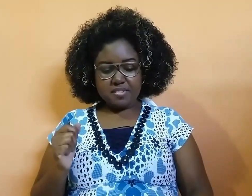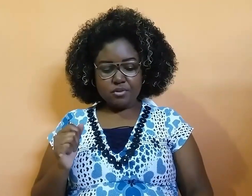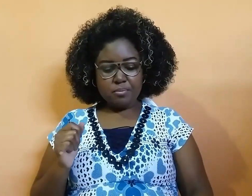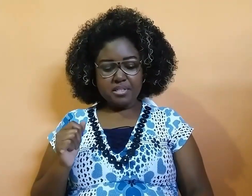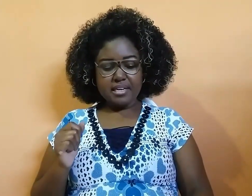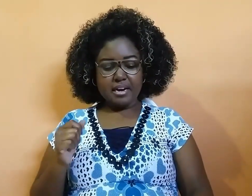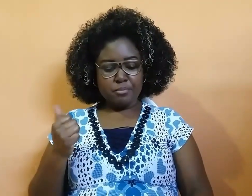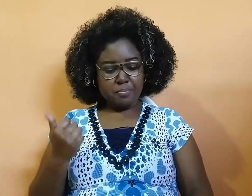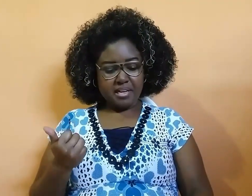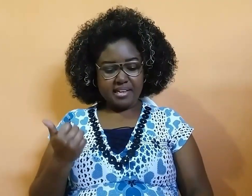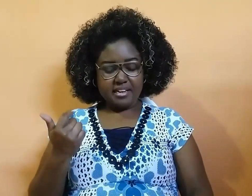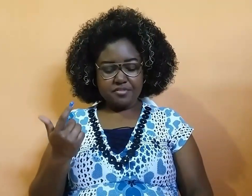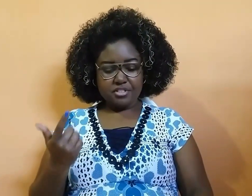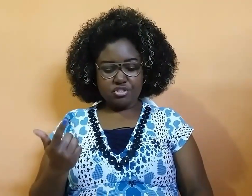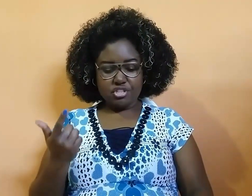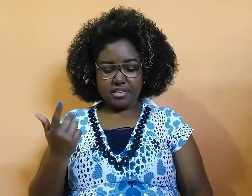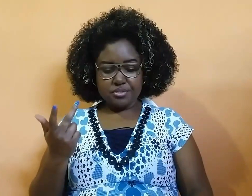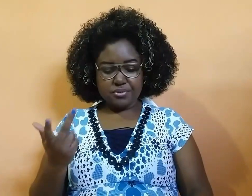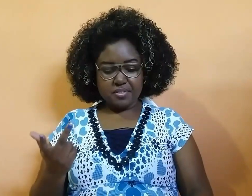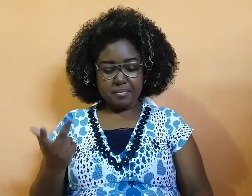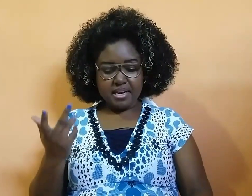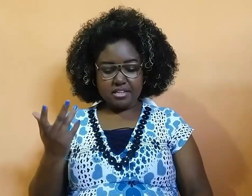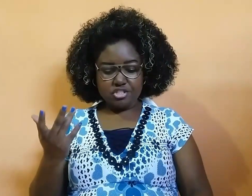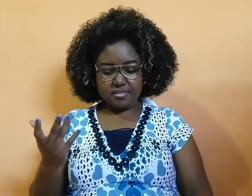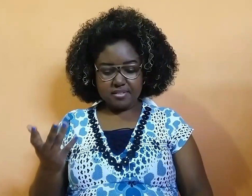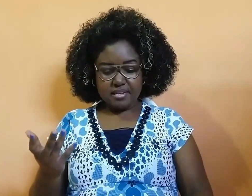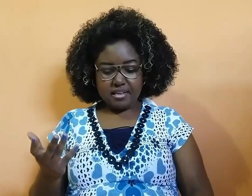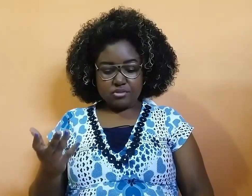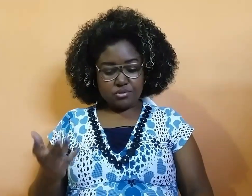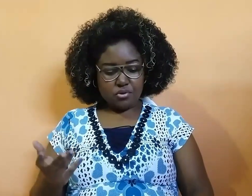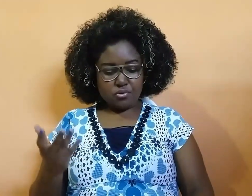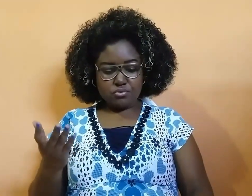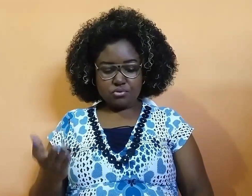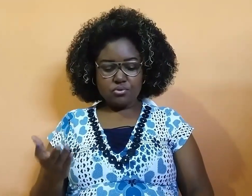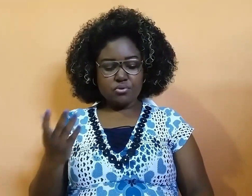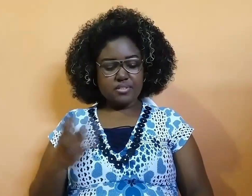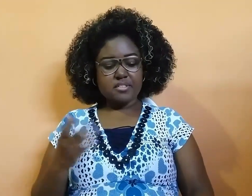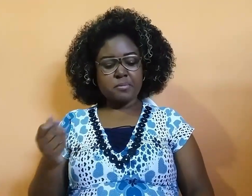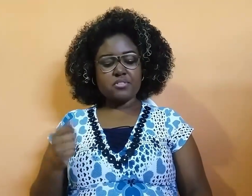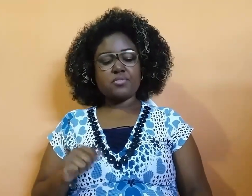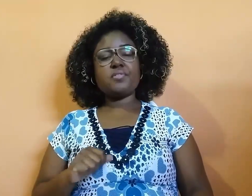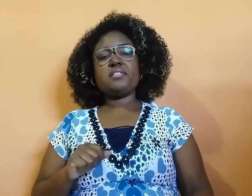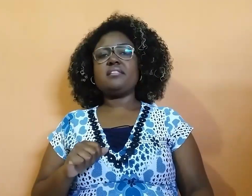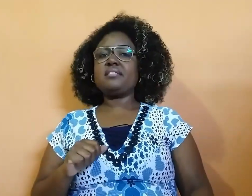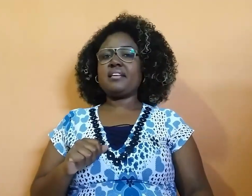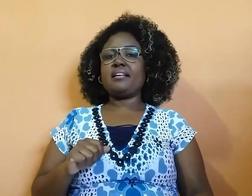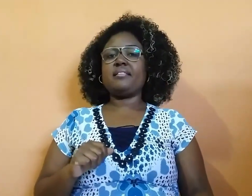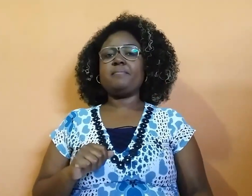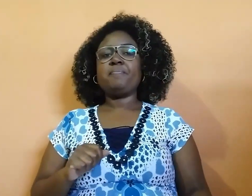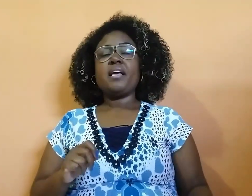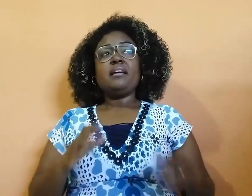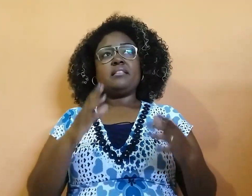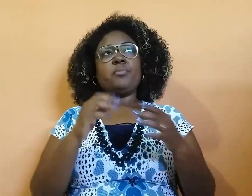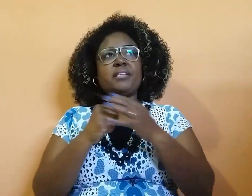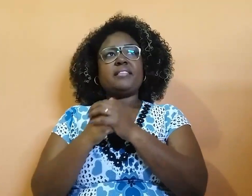se comunicar por palavras gestos de imagens sons cores e expressões e etc por